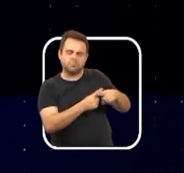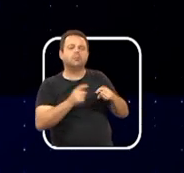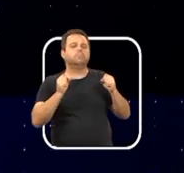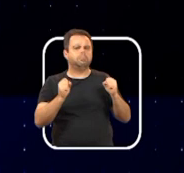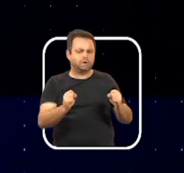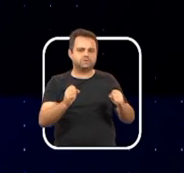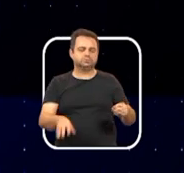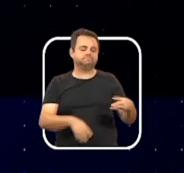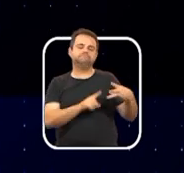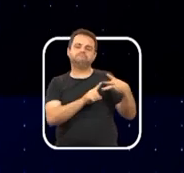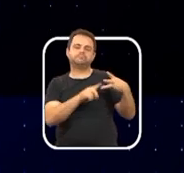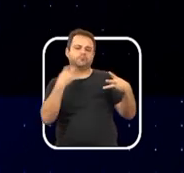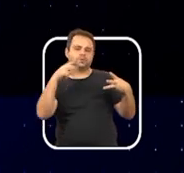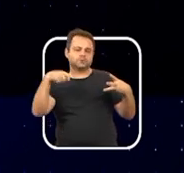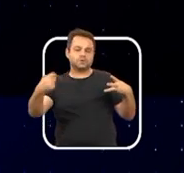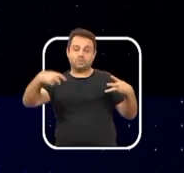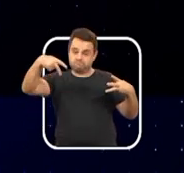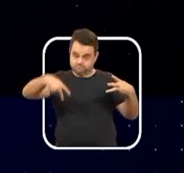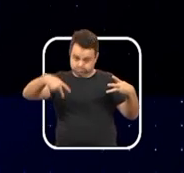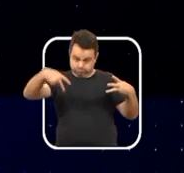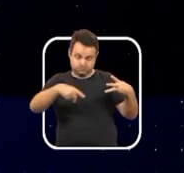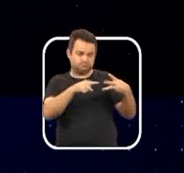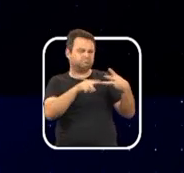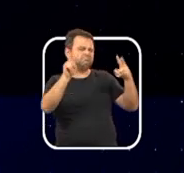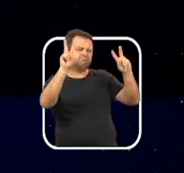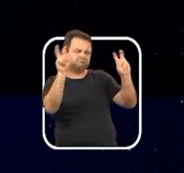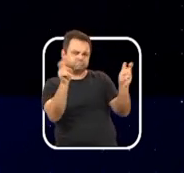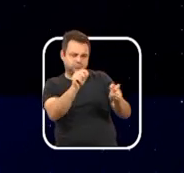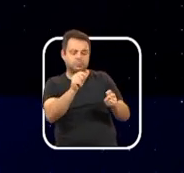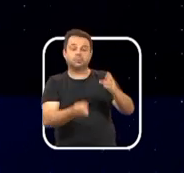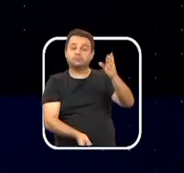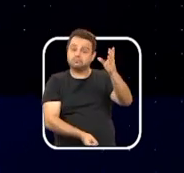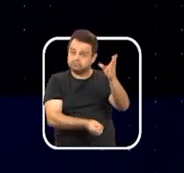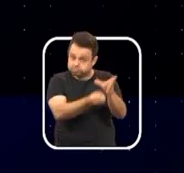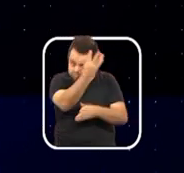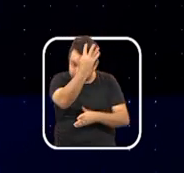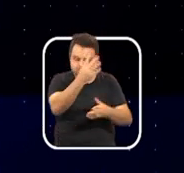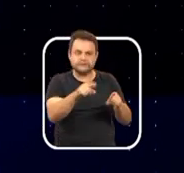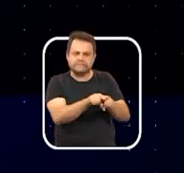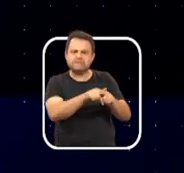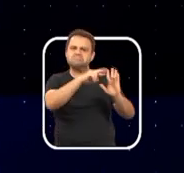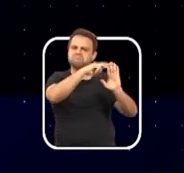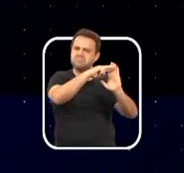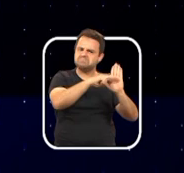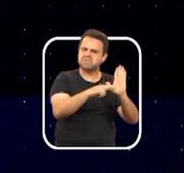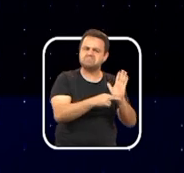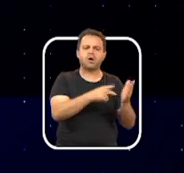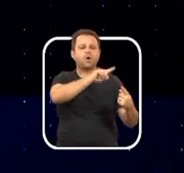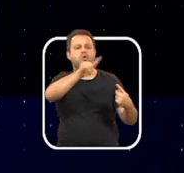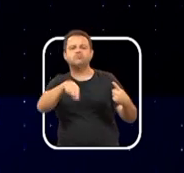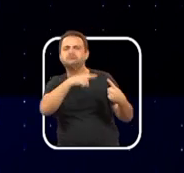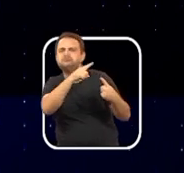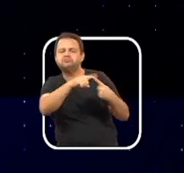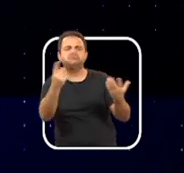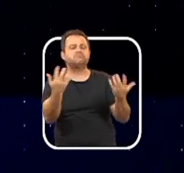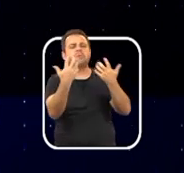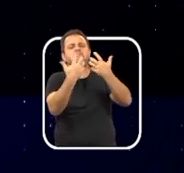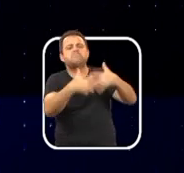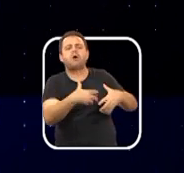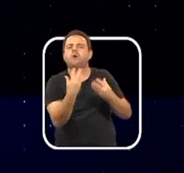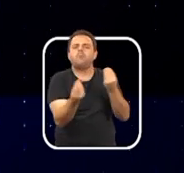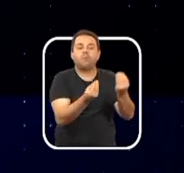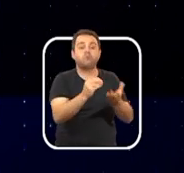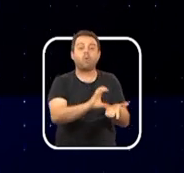Pupo, que dispõe sobre a criação, composição, competência e funcionamento do